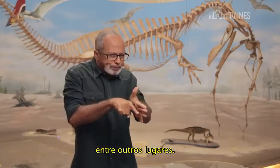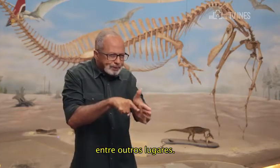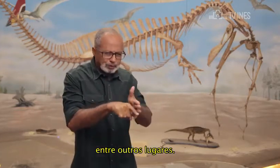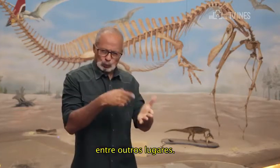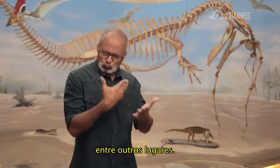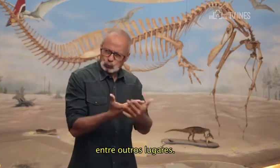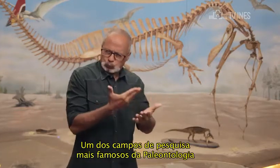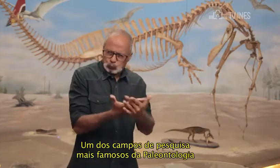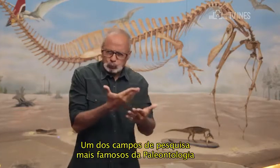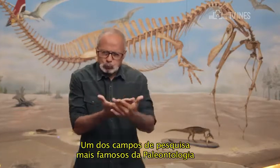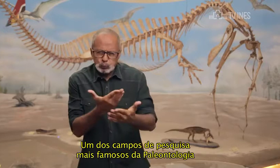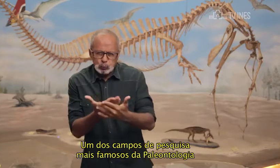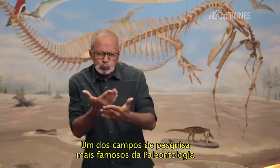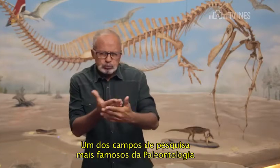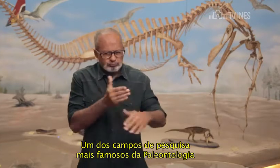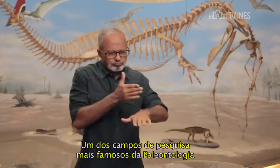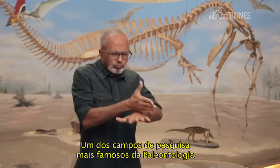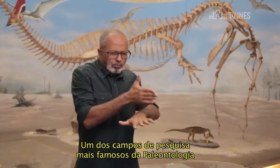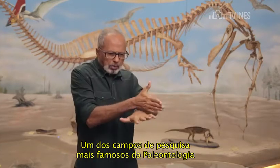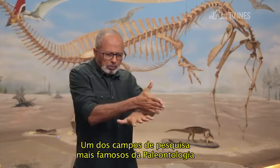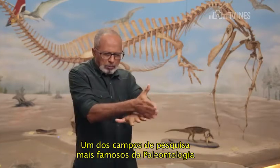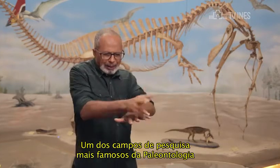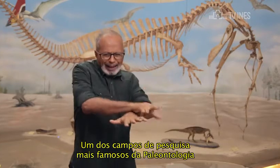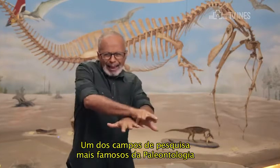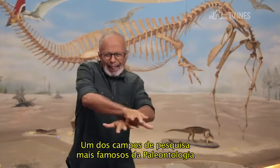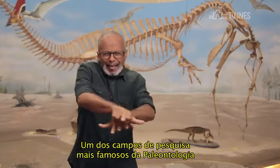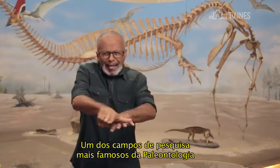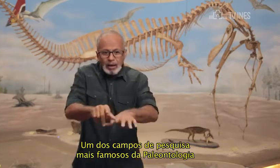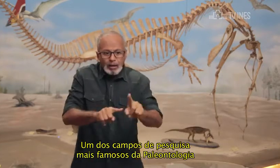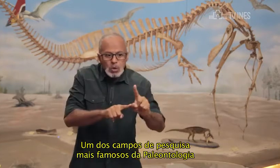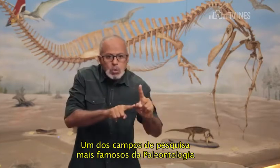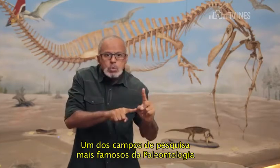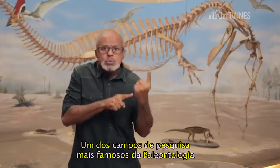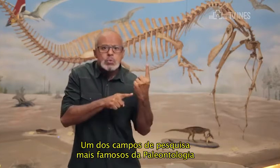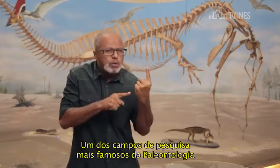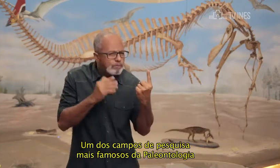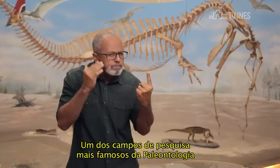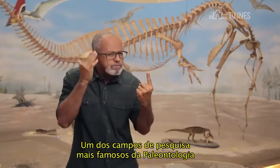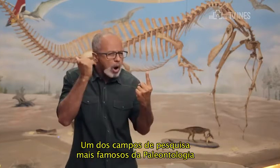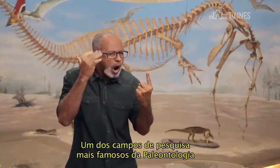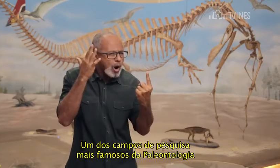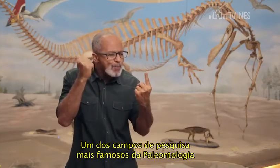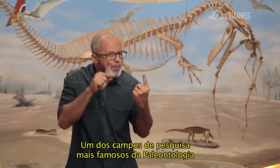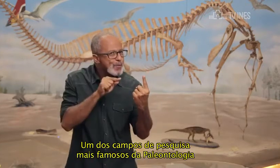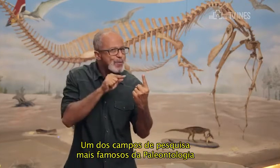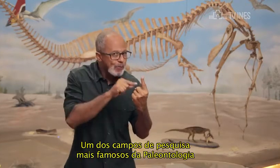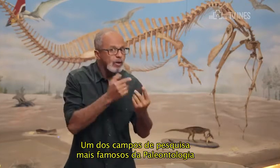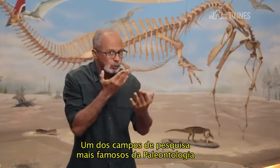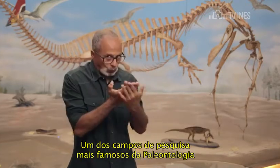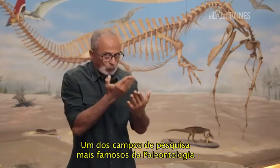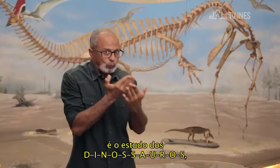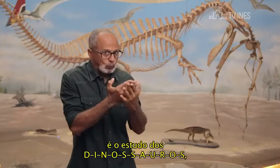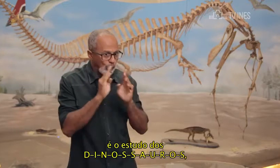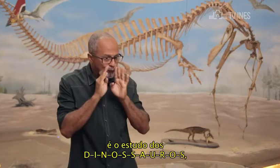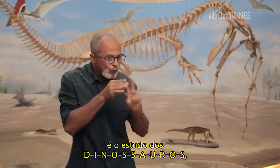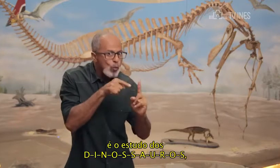Um dos campos de pesquisa mais famosos da paleontologia é o estudo